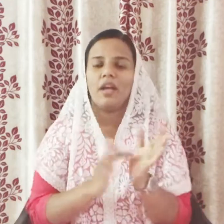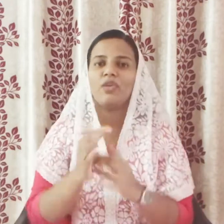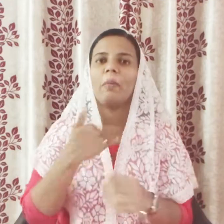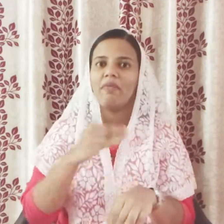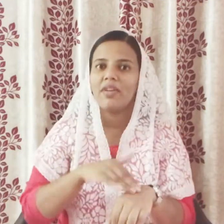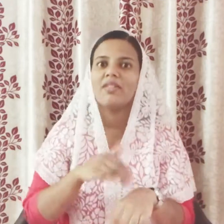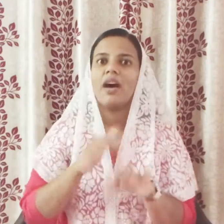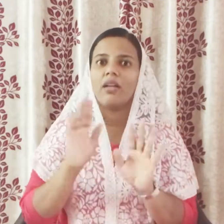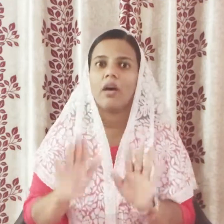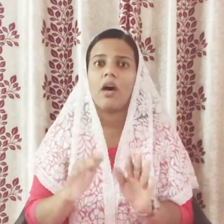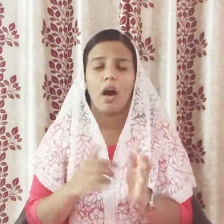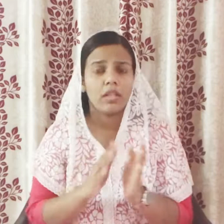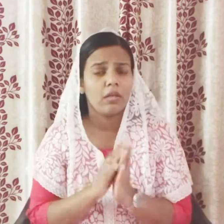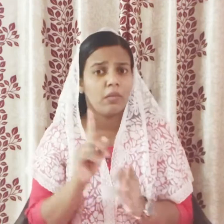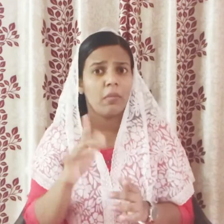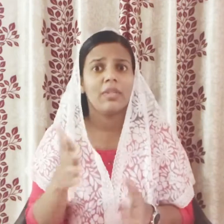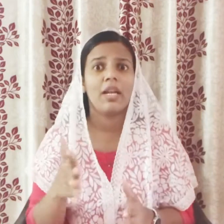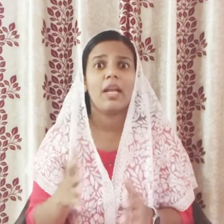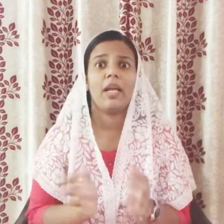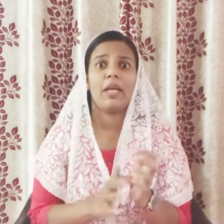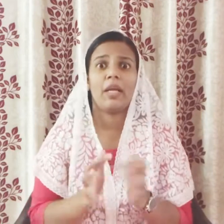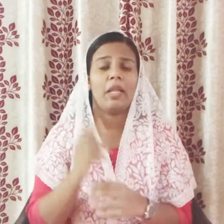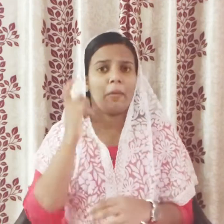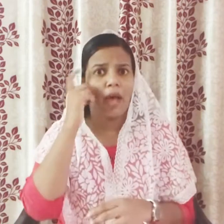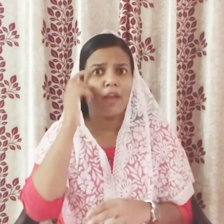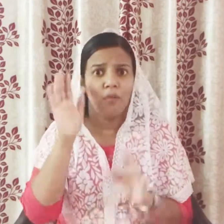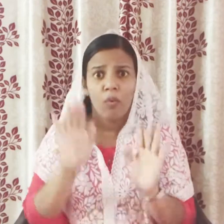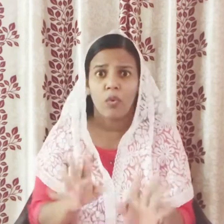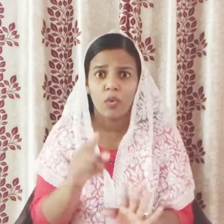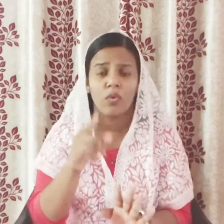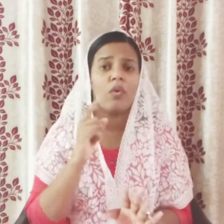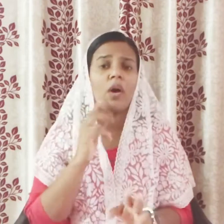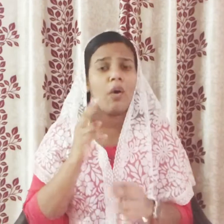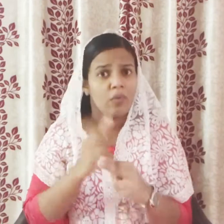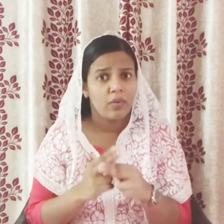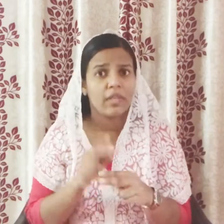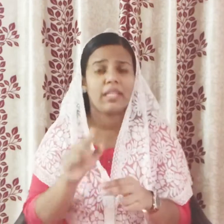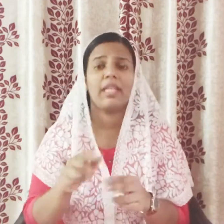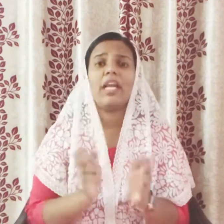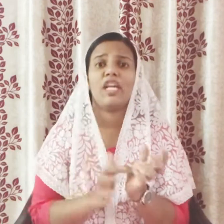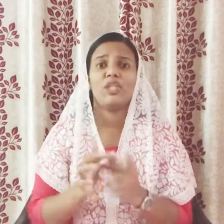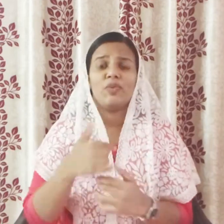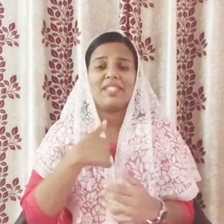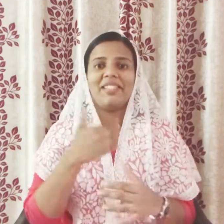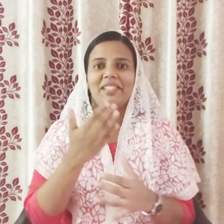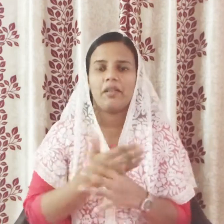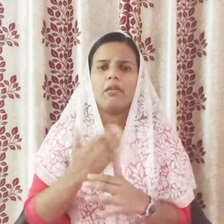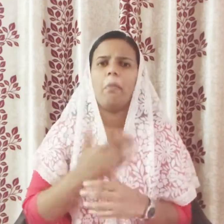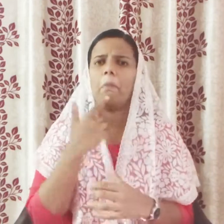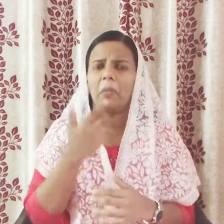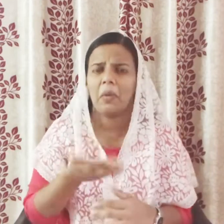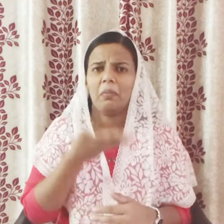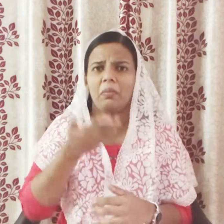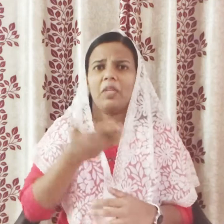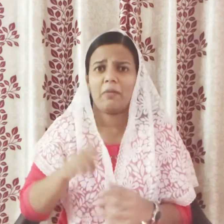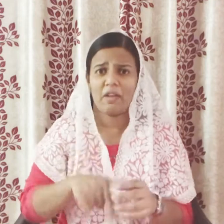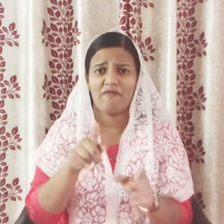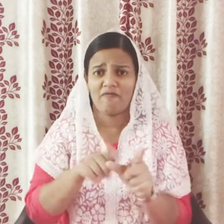നമ്മളെ വിളിച്ചത്. അല്ല, നിങ്ങൾക്ക് അത് മാത്രമല്ല, പറയാനുള്ള അറിവ് കർത്താവ് തന്നിട്ടുണ്ടെങ്കിൽ മറ്റുള്ളവരോട് നിങ്ങളുടെ ജീവിതത്തിൽ കർത്താവ് ചെയ്തത് പറയണം. ഈ വർഷത്തിൻ്റെ